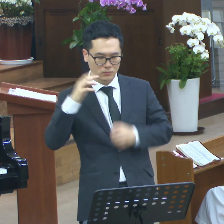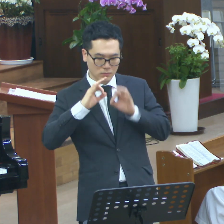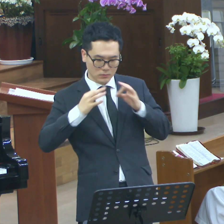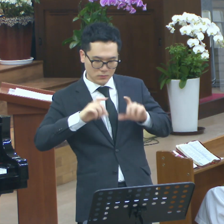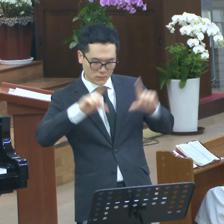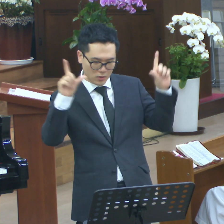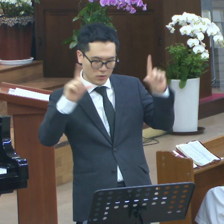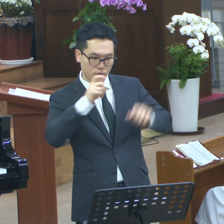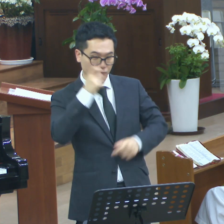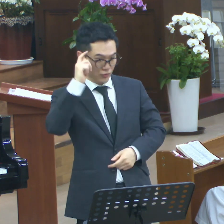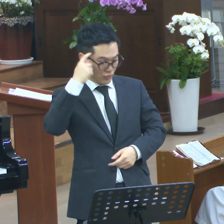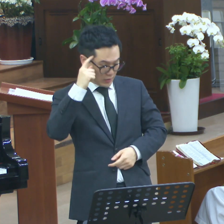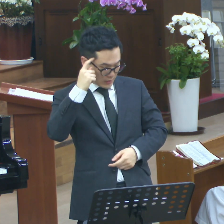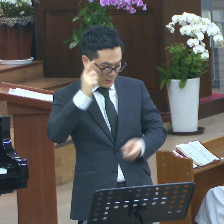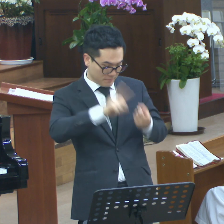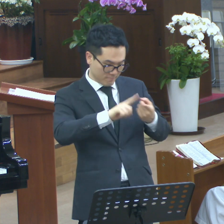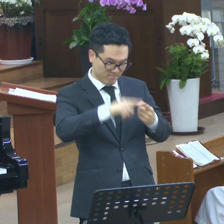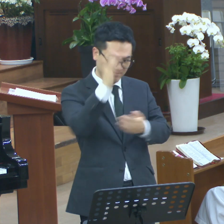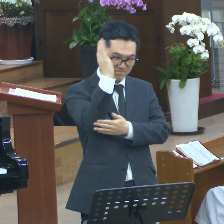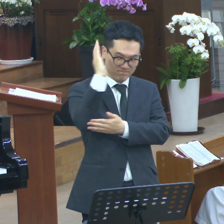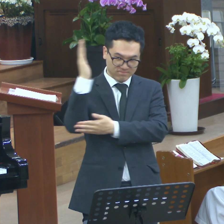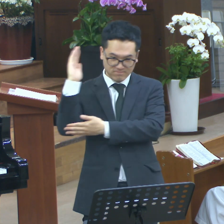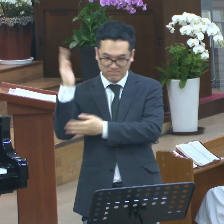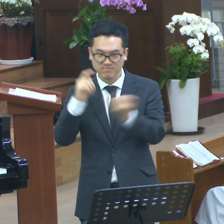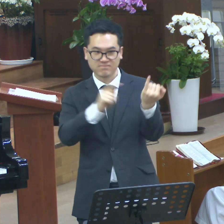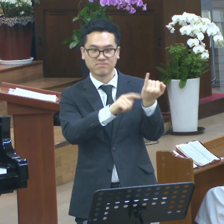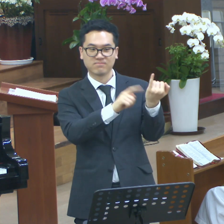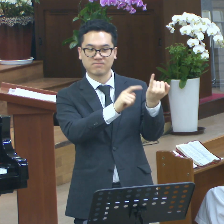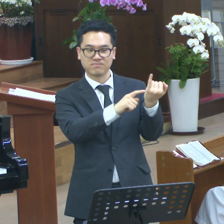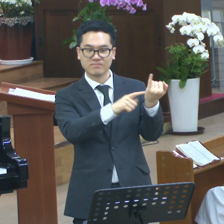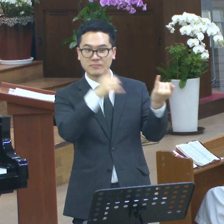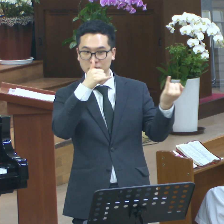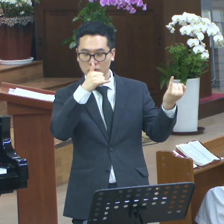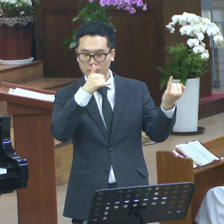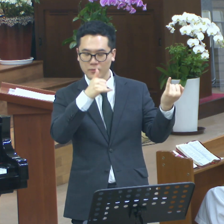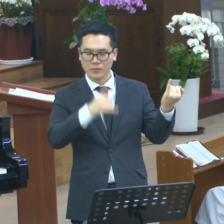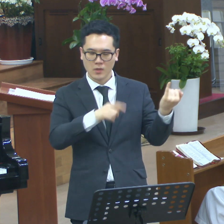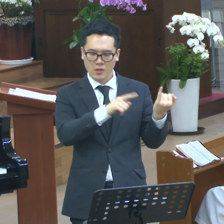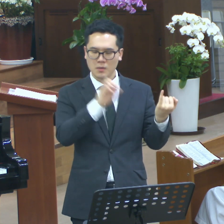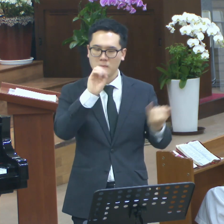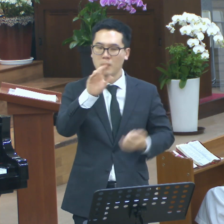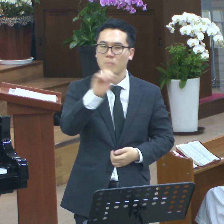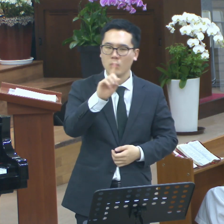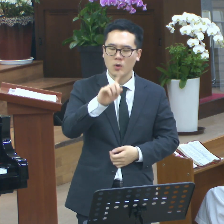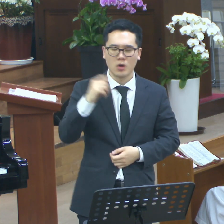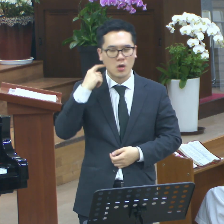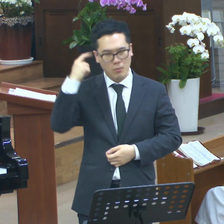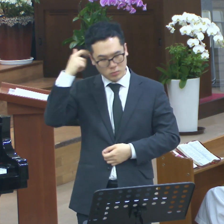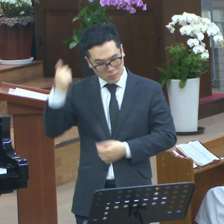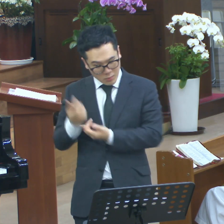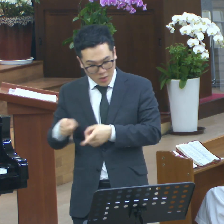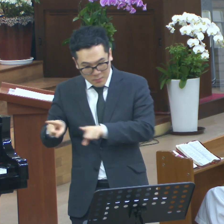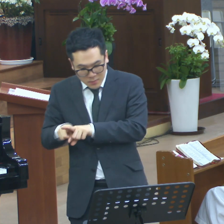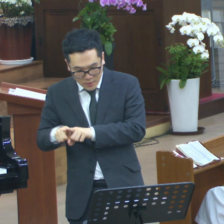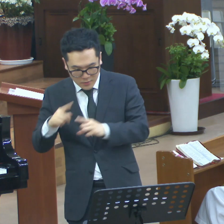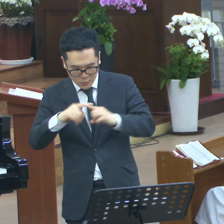강사님은 목사님과 함께 교회 개척을 함께 하고 지금까지 매일